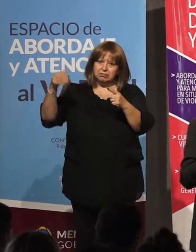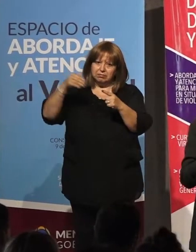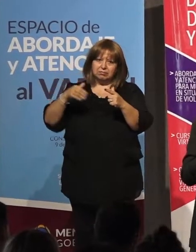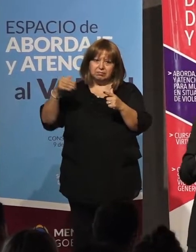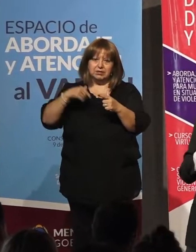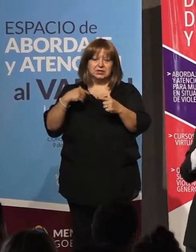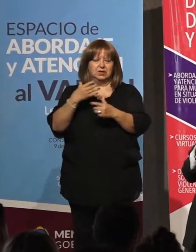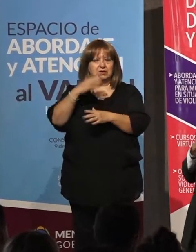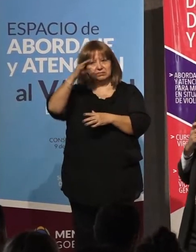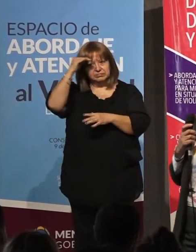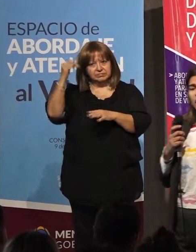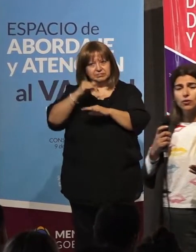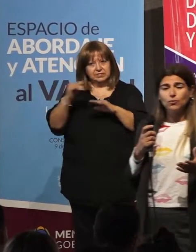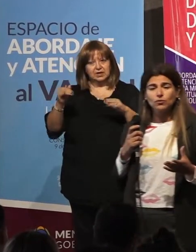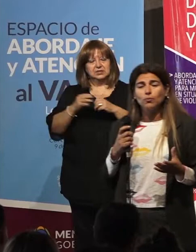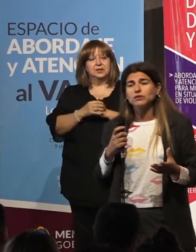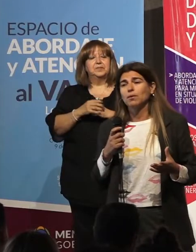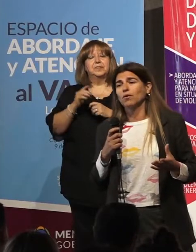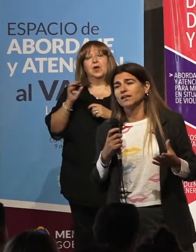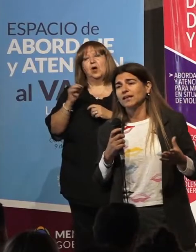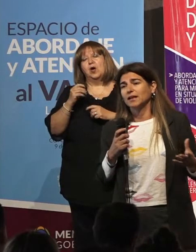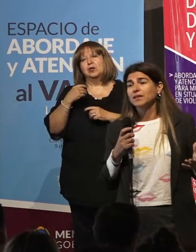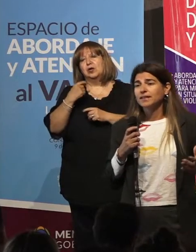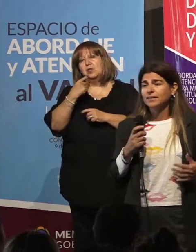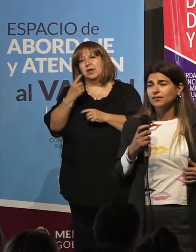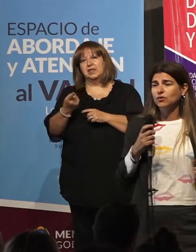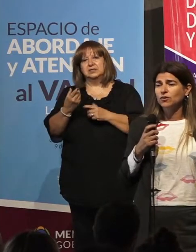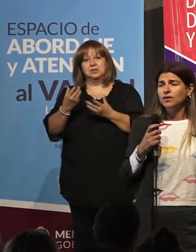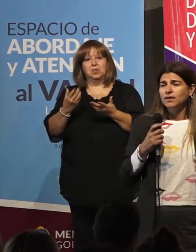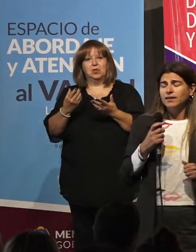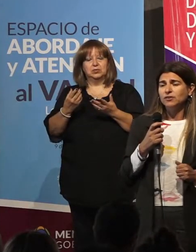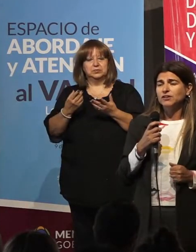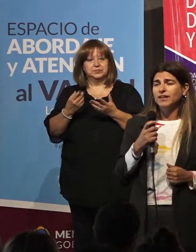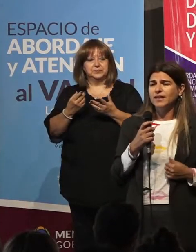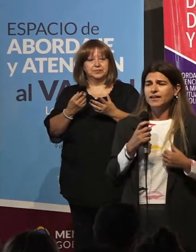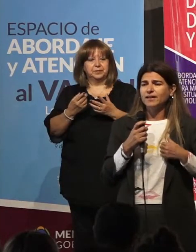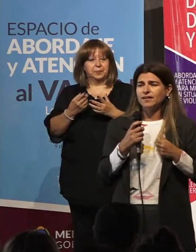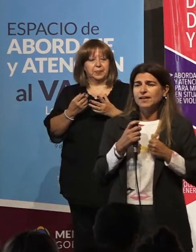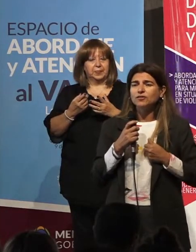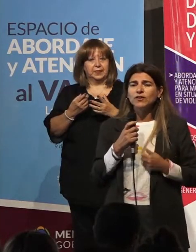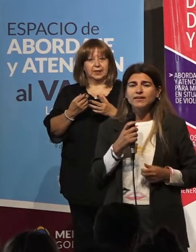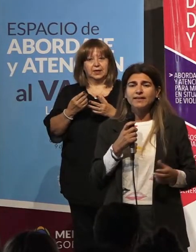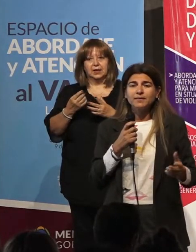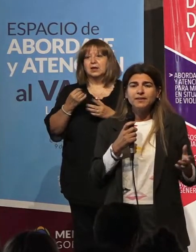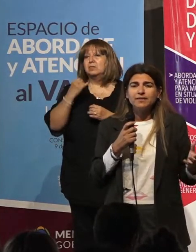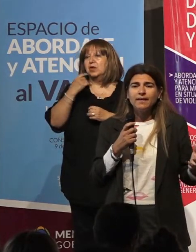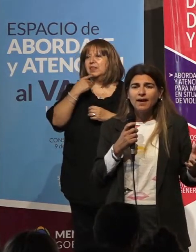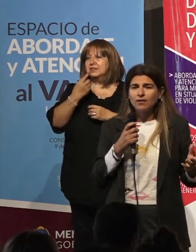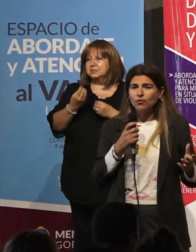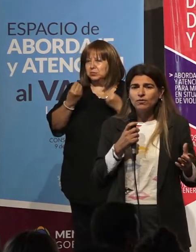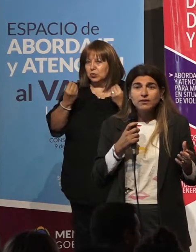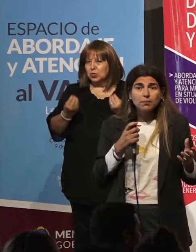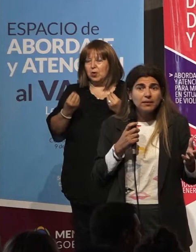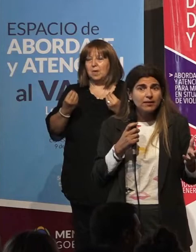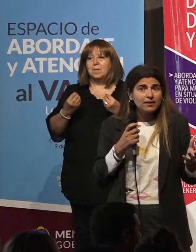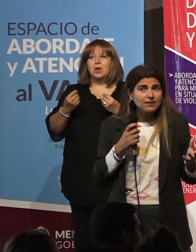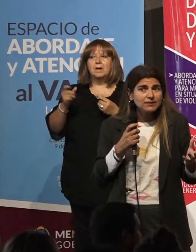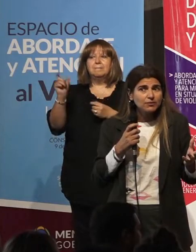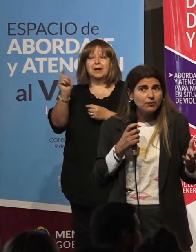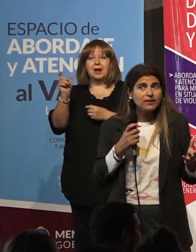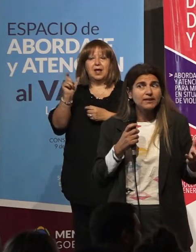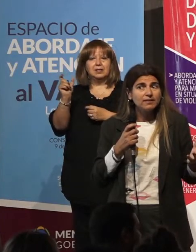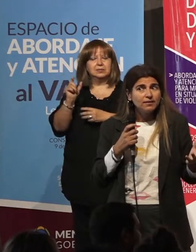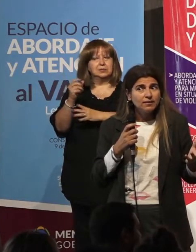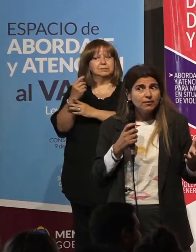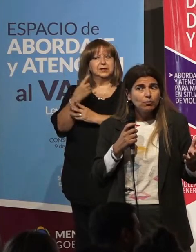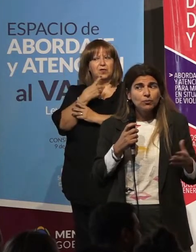También cambiar cuestiones simbólicas, como cómo llamamos a las herramientas, ¿no? No sé, relato de credibilidad, o estas palabras así